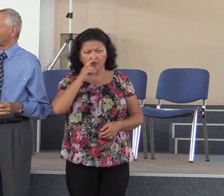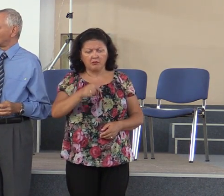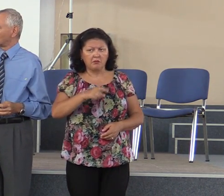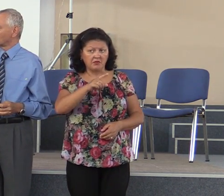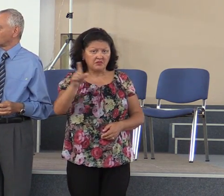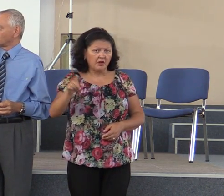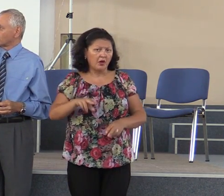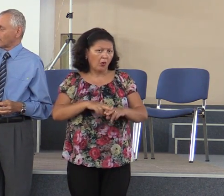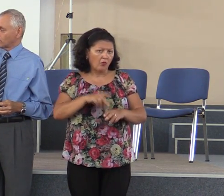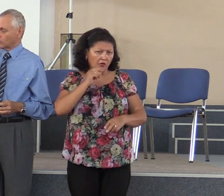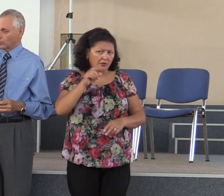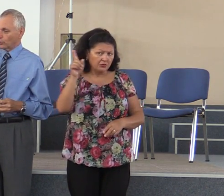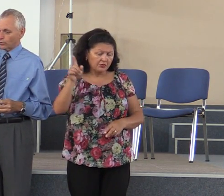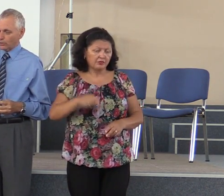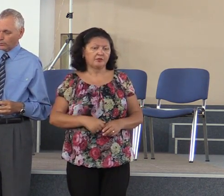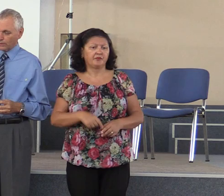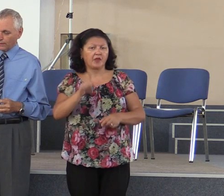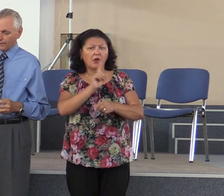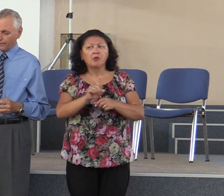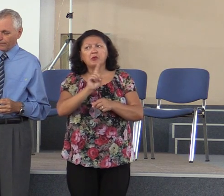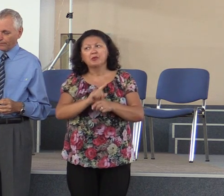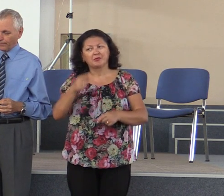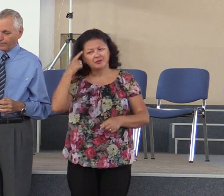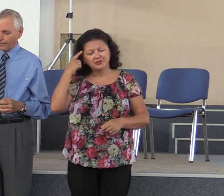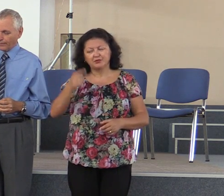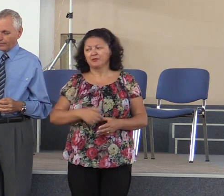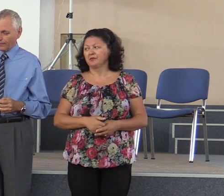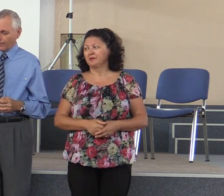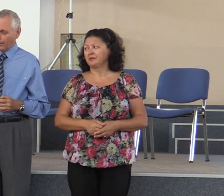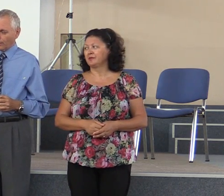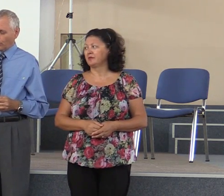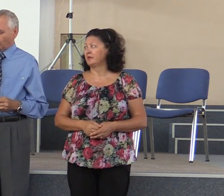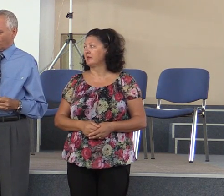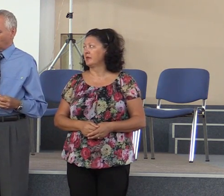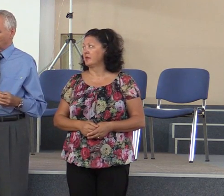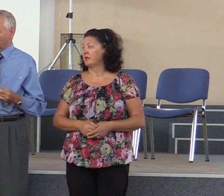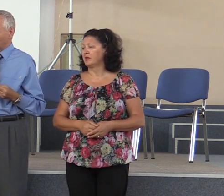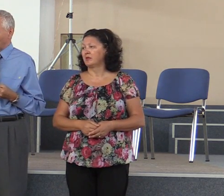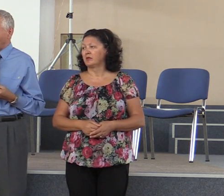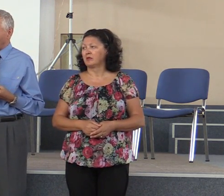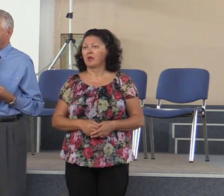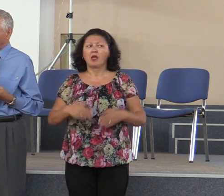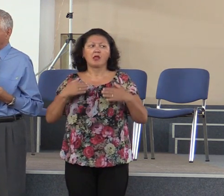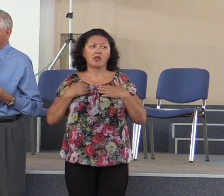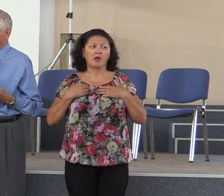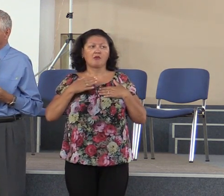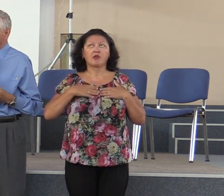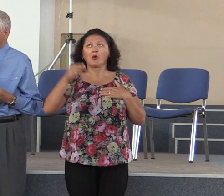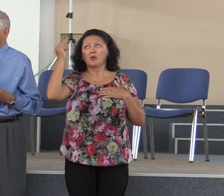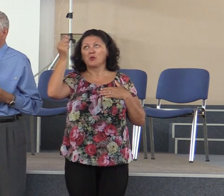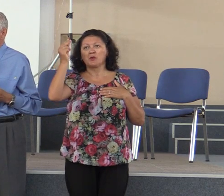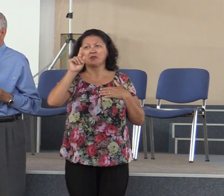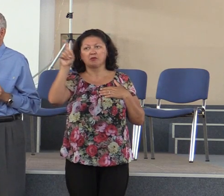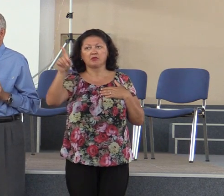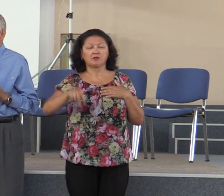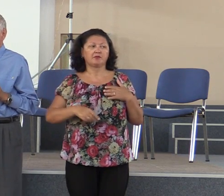know one thing. Dar un lucru știu. I want your God. Eu vreau Dumnezeul tău. He and I can